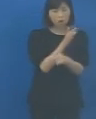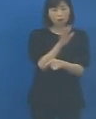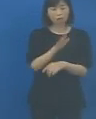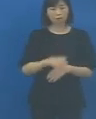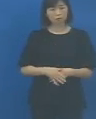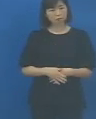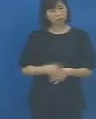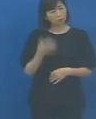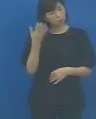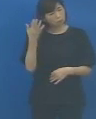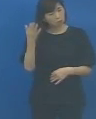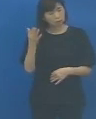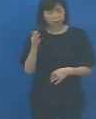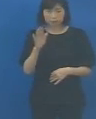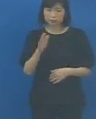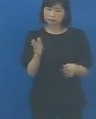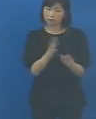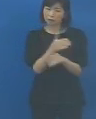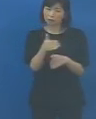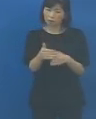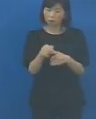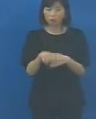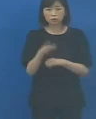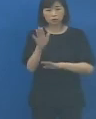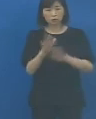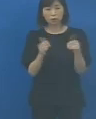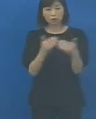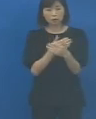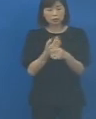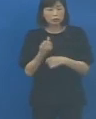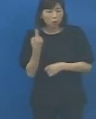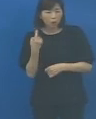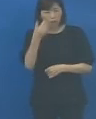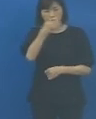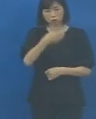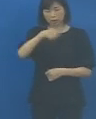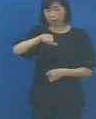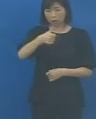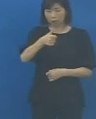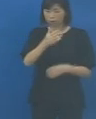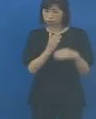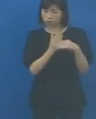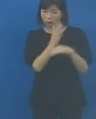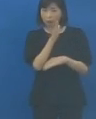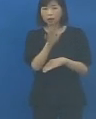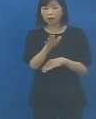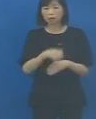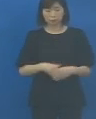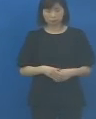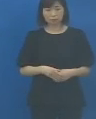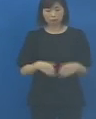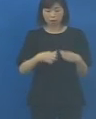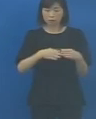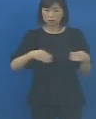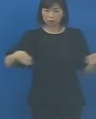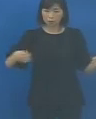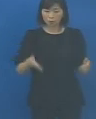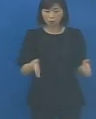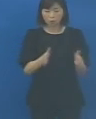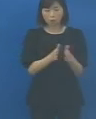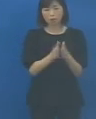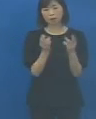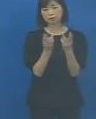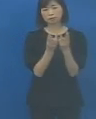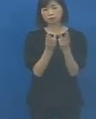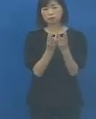これからしばらくこういう状態になり、昨日が9500を超えてますが、全国の累計合計数も